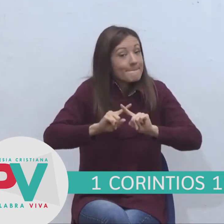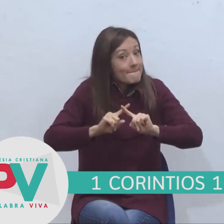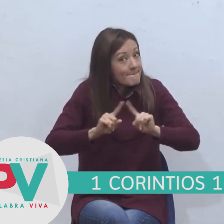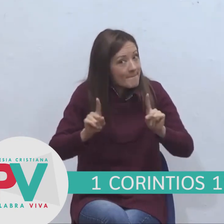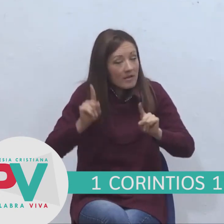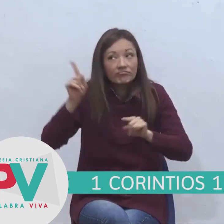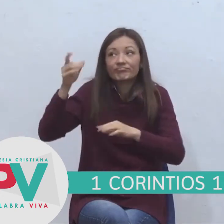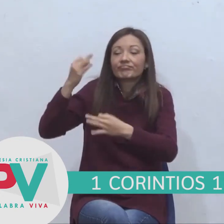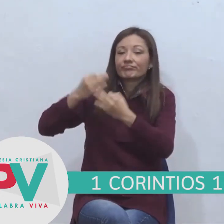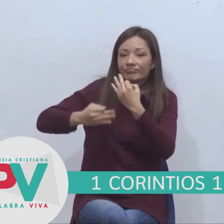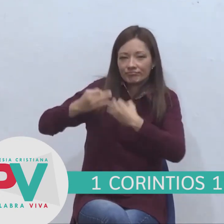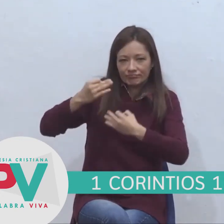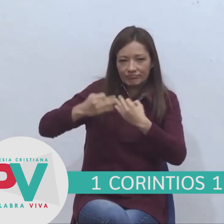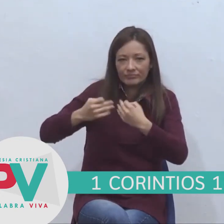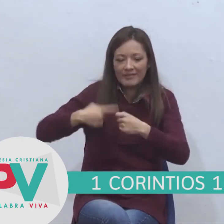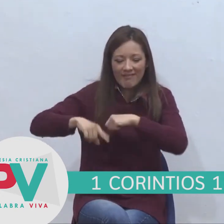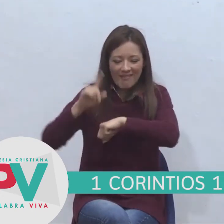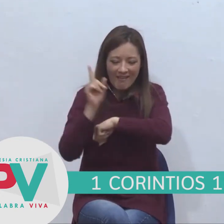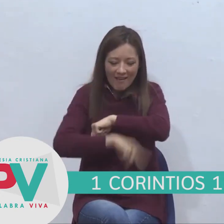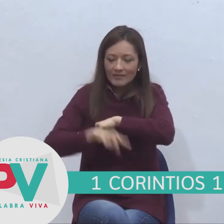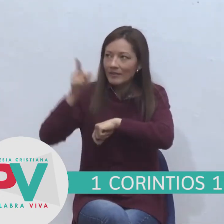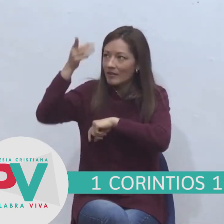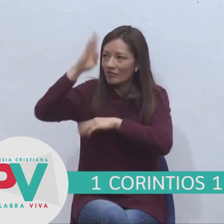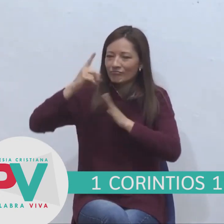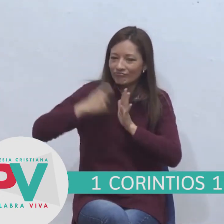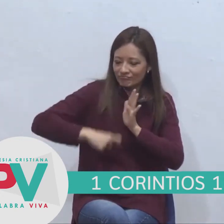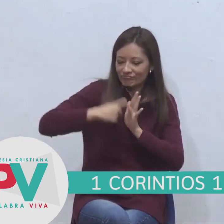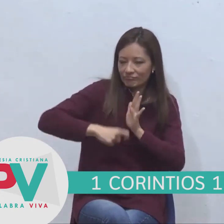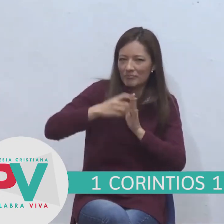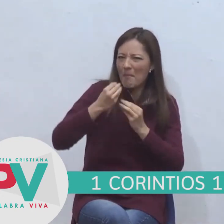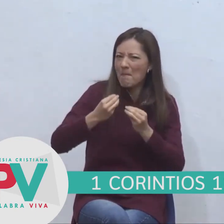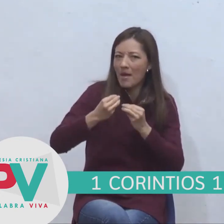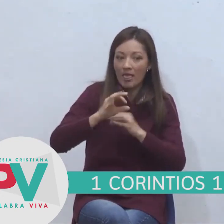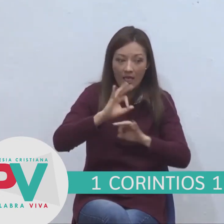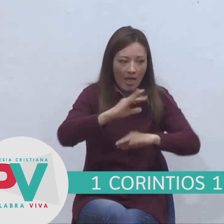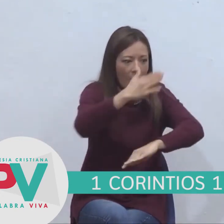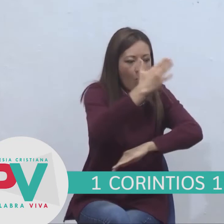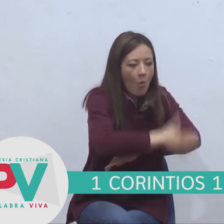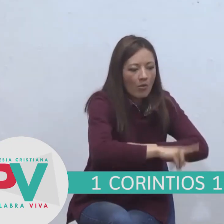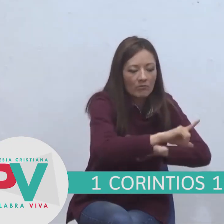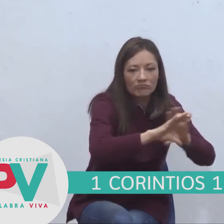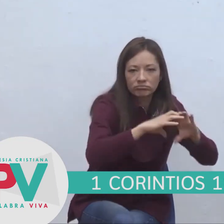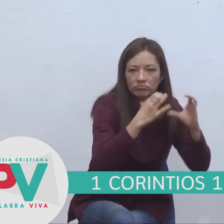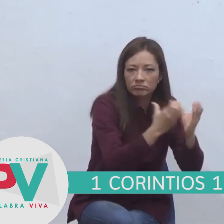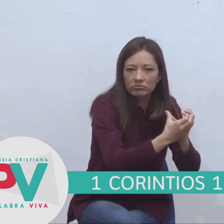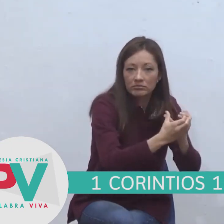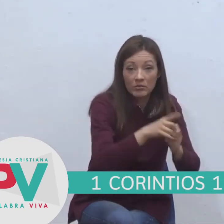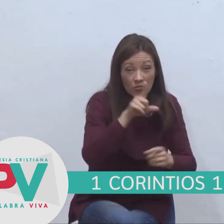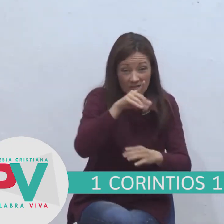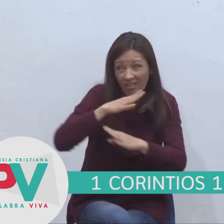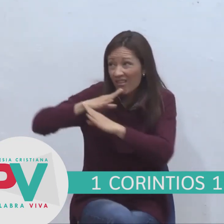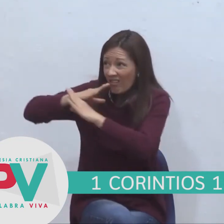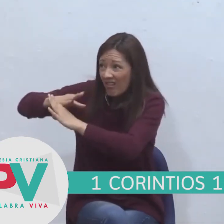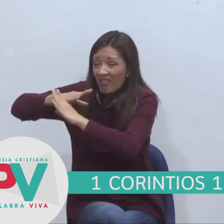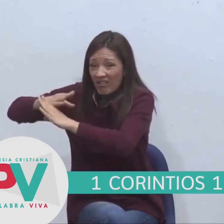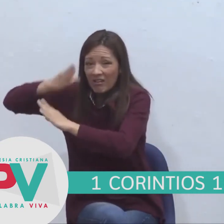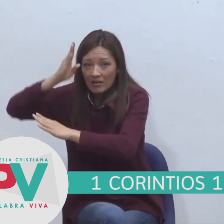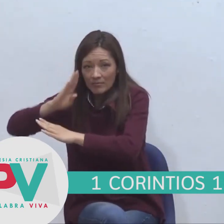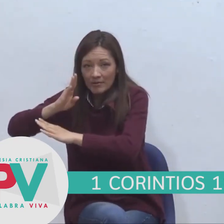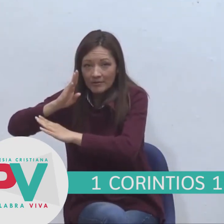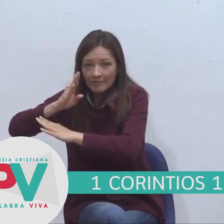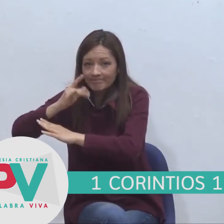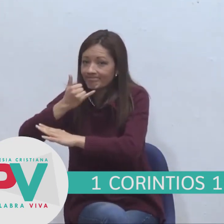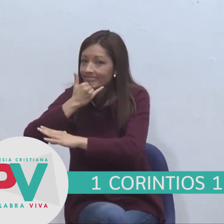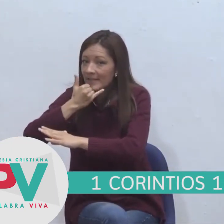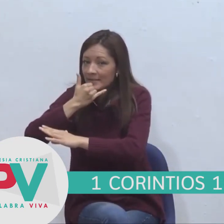siendo juzgados, somos castigados por el Señor, para que no seamos condenados con el mundo. Si usted se opone a Dios, usted